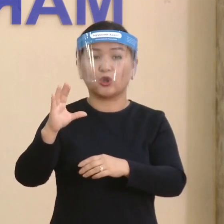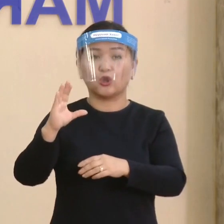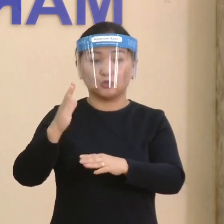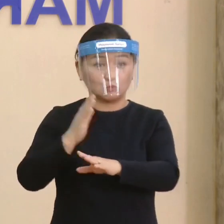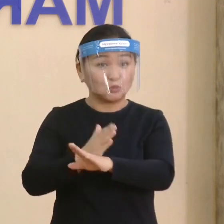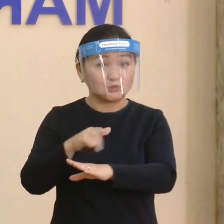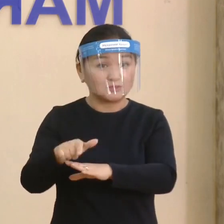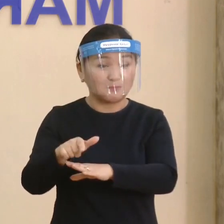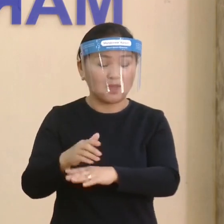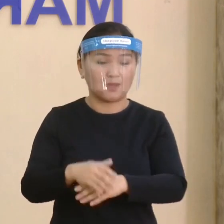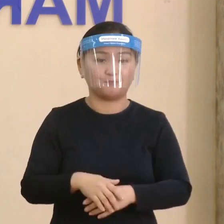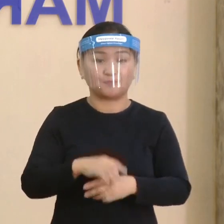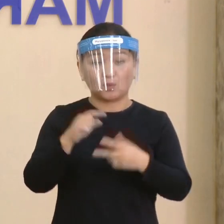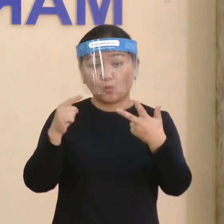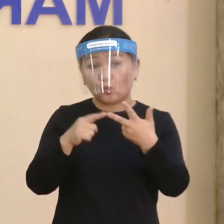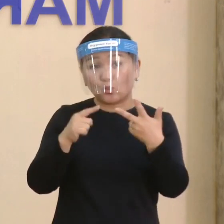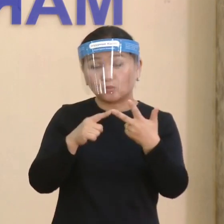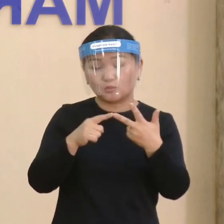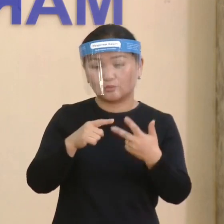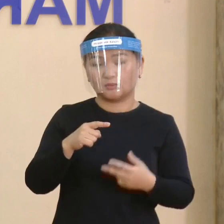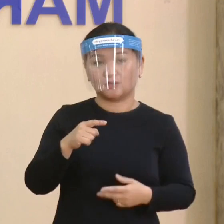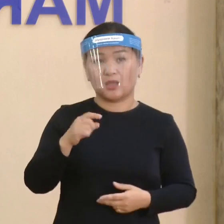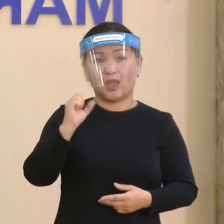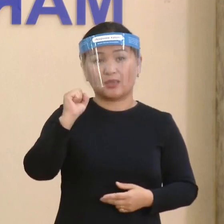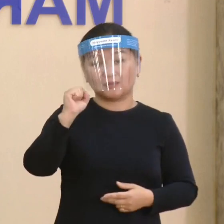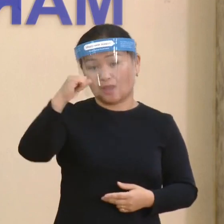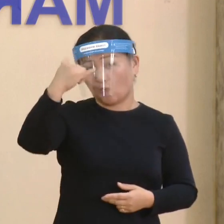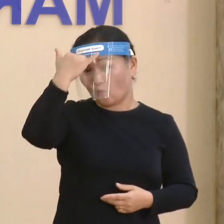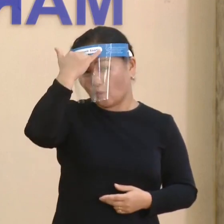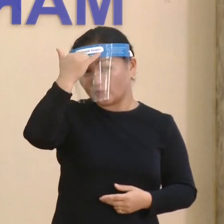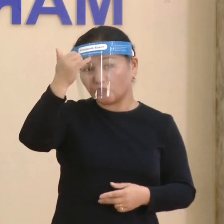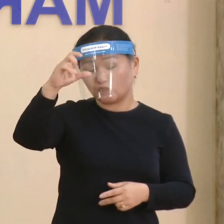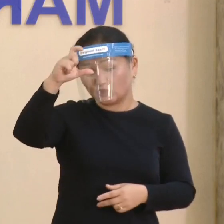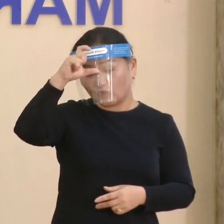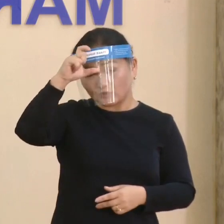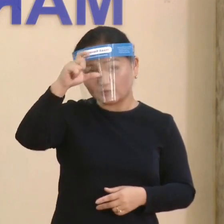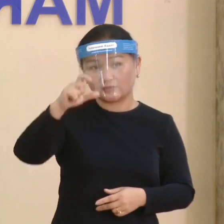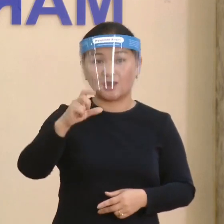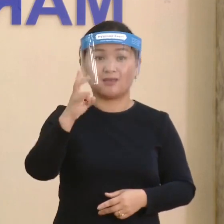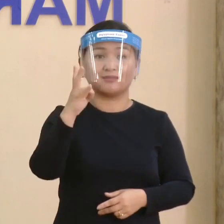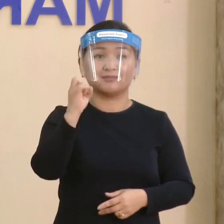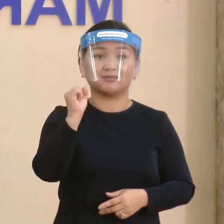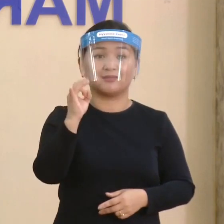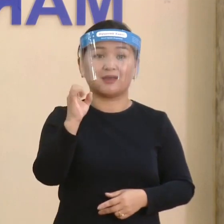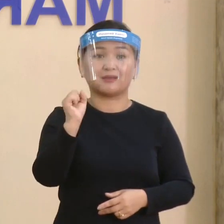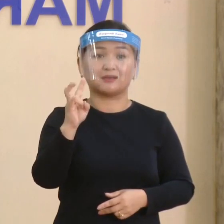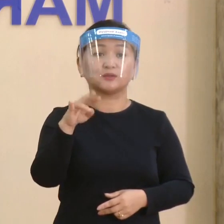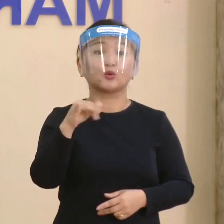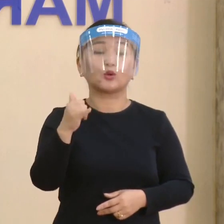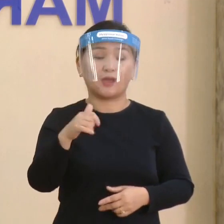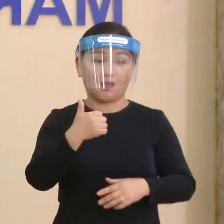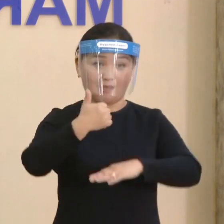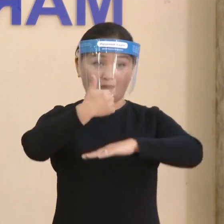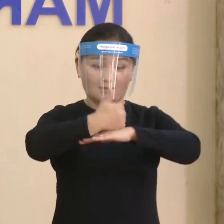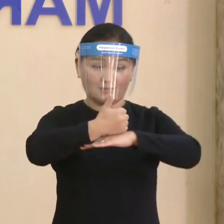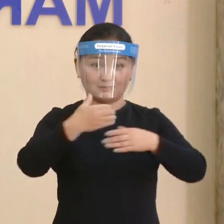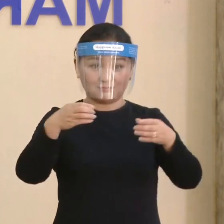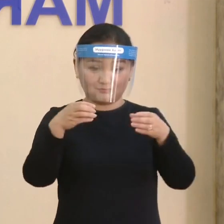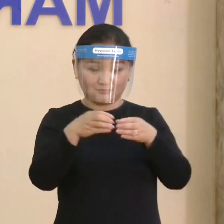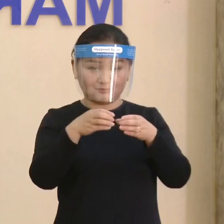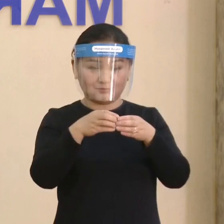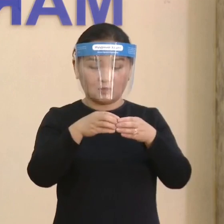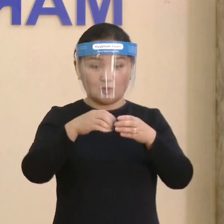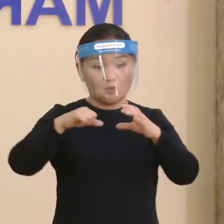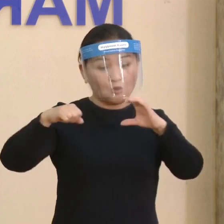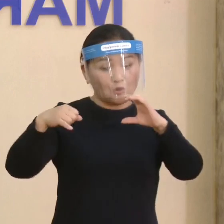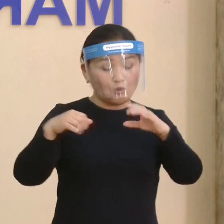байгаа. За гурав дахь судалгаа бол анагаах ухааны доктор нийгмийн эрүүл мэндийн хүрээлэнгийн захирал Нарантуягаар ахлуулсан энэ коронавирус халдварын